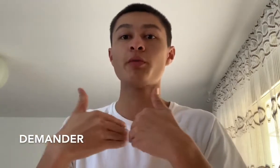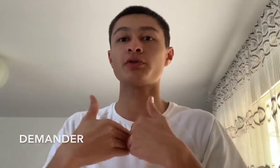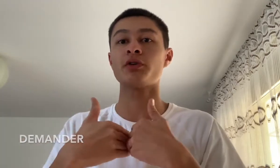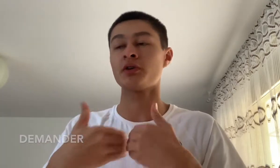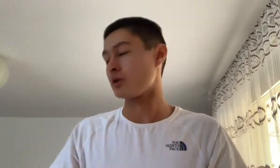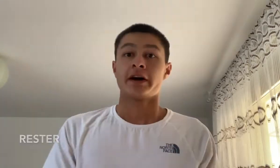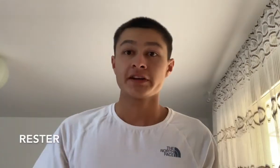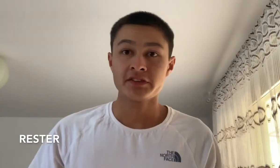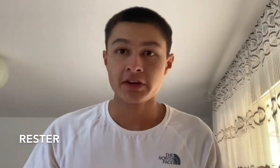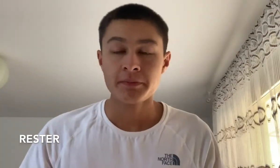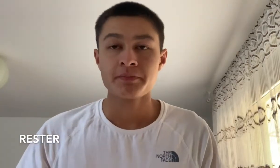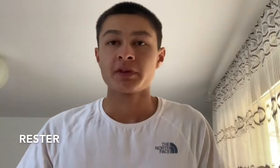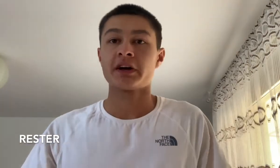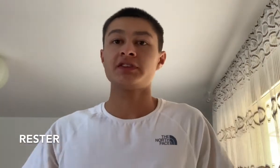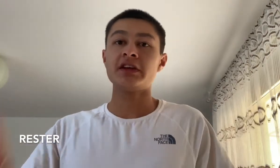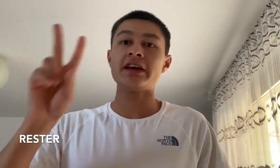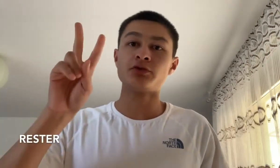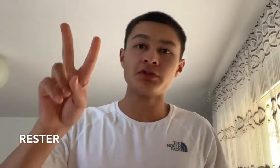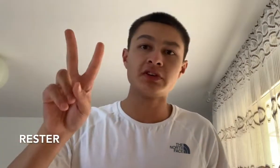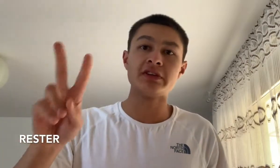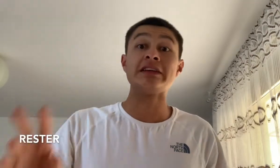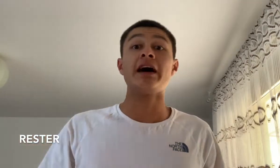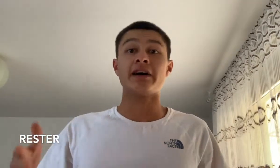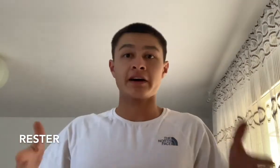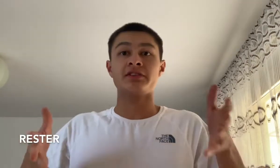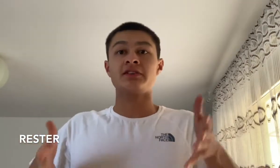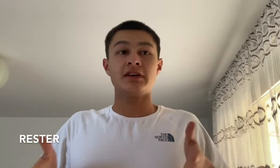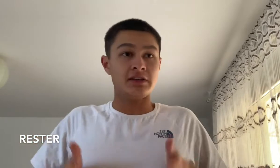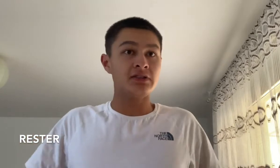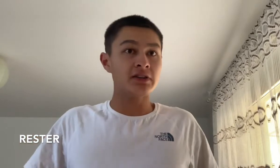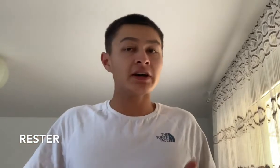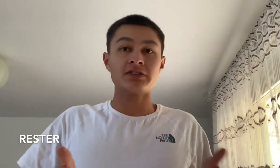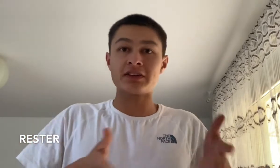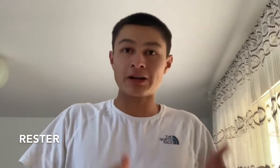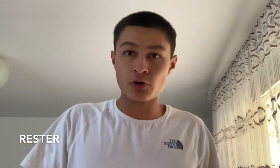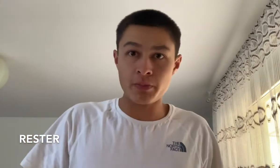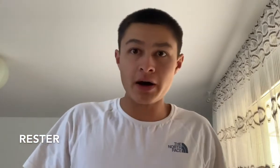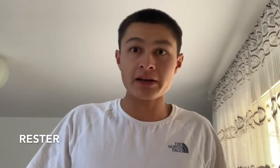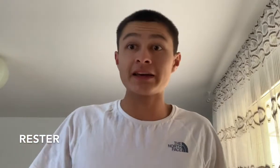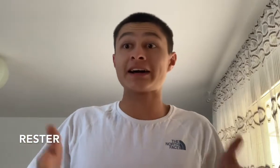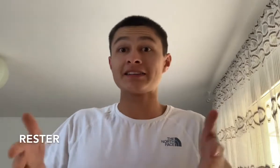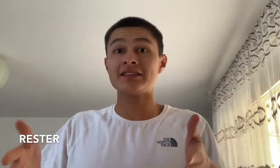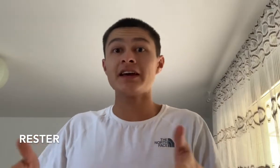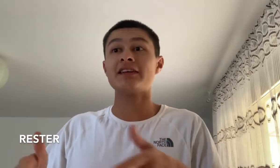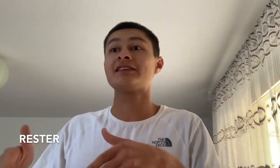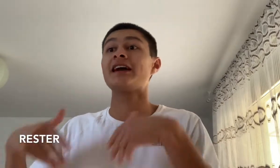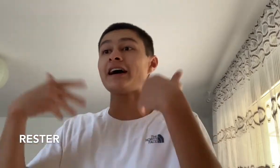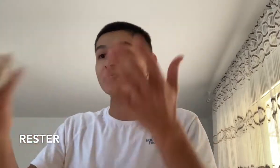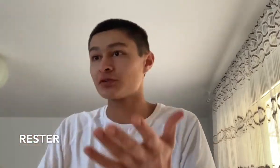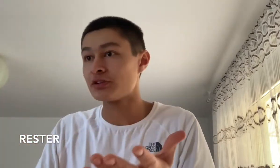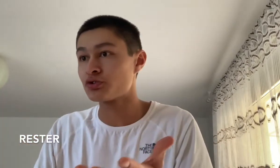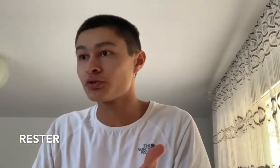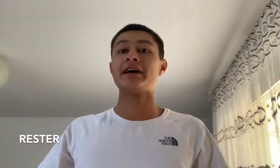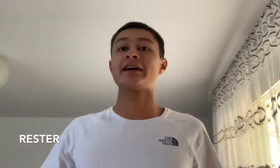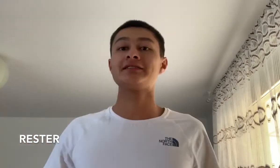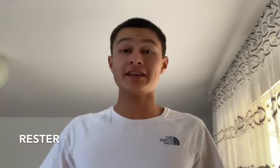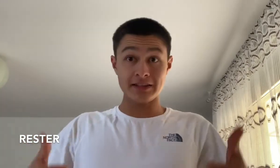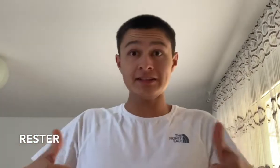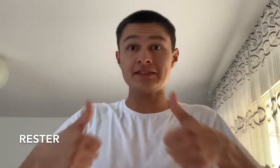demande. Rester. Rester, il y a deux signes. Il y a rester ici, rester quelque part. Et rester, est-ce qu'il reste des choses ? Rester ici,